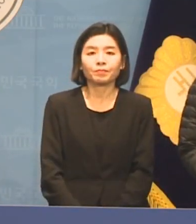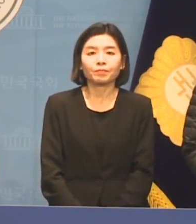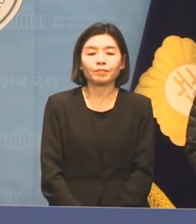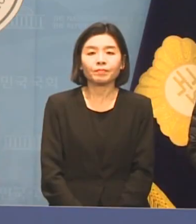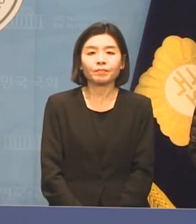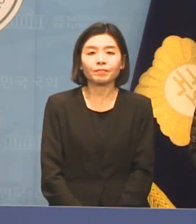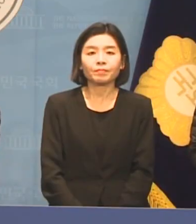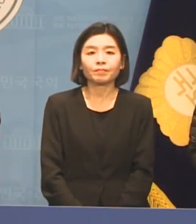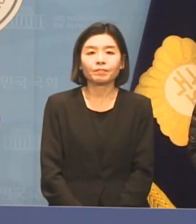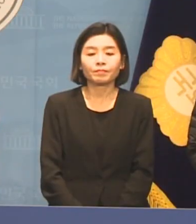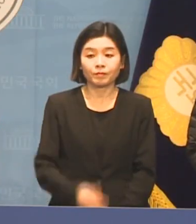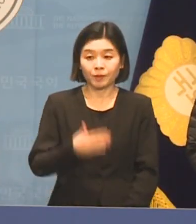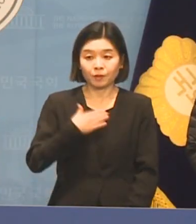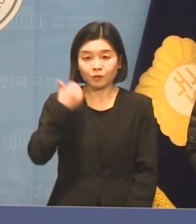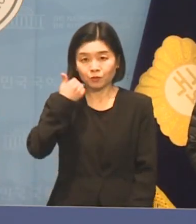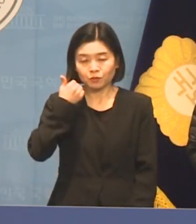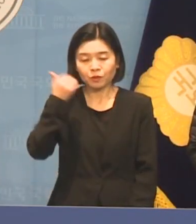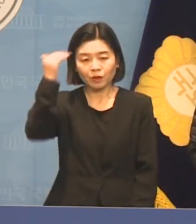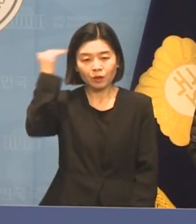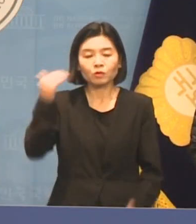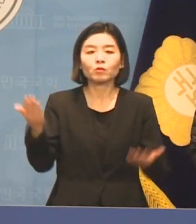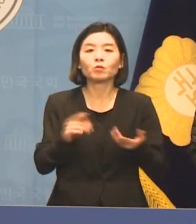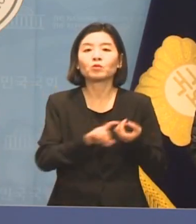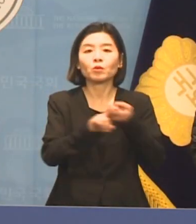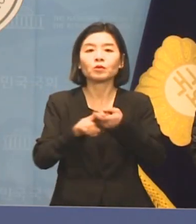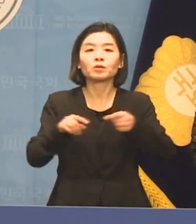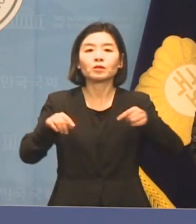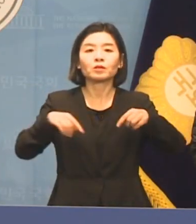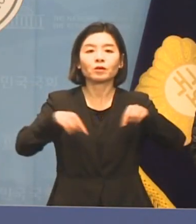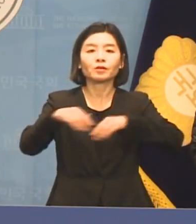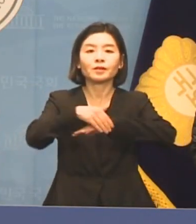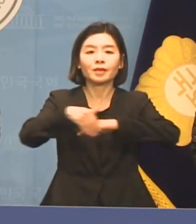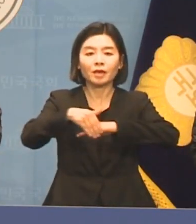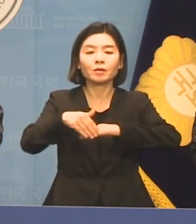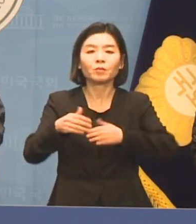네, 그리고 사회를 맡은 저는 한국노총 정책위본부장 유재강입니다.